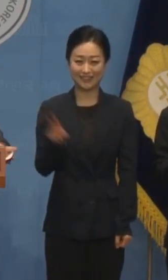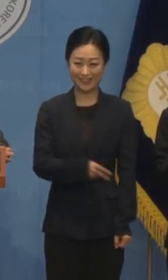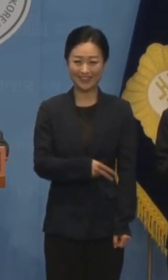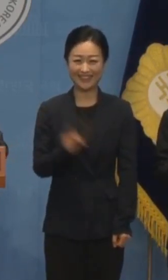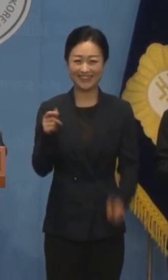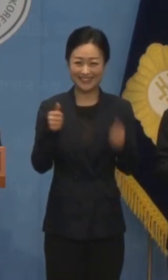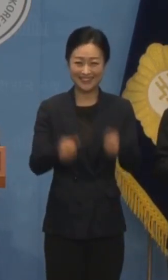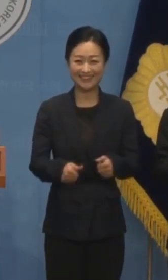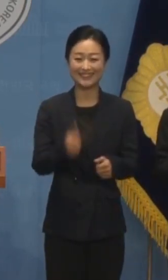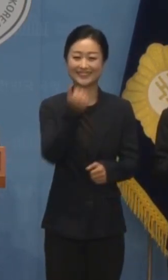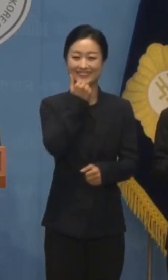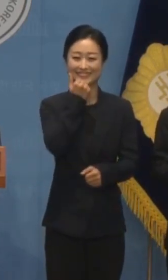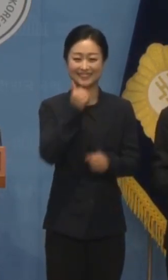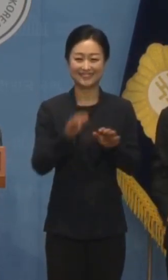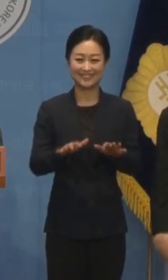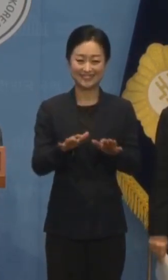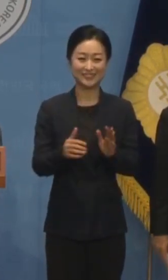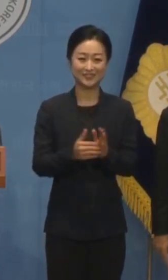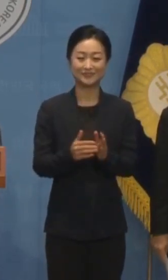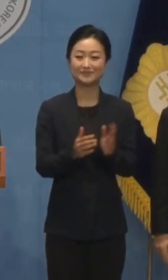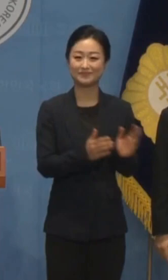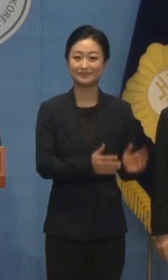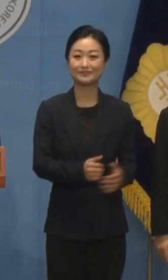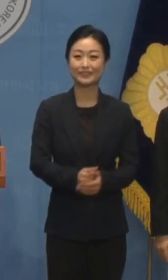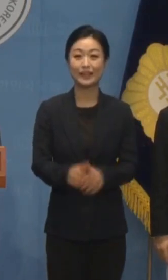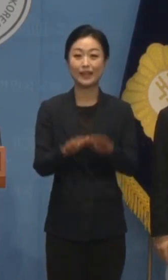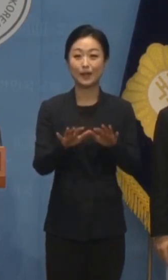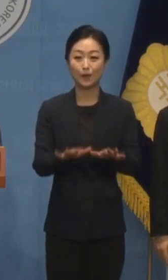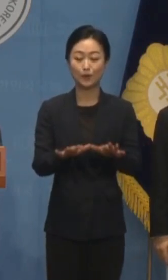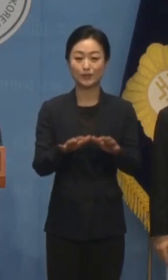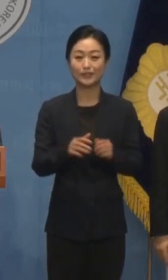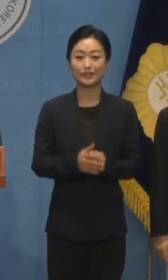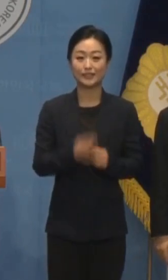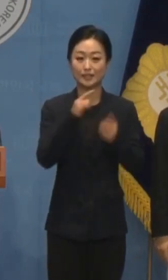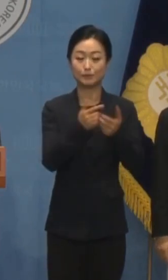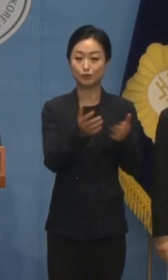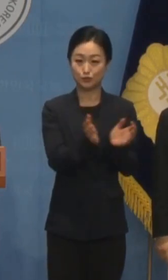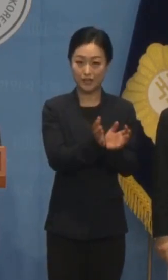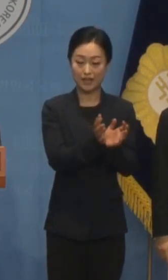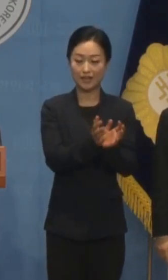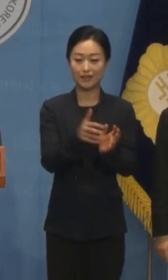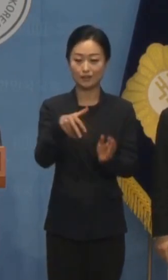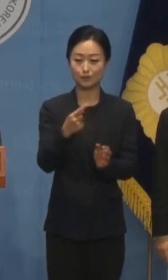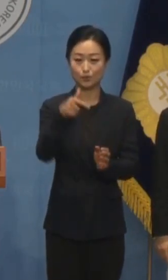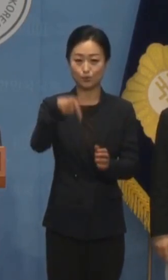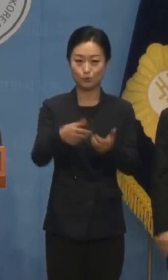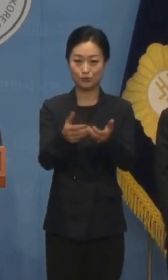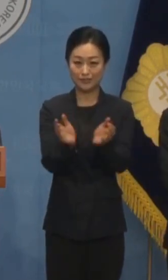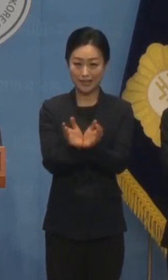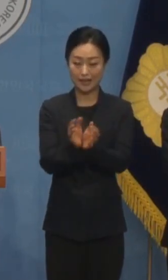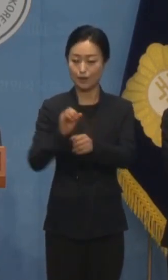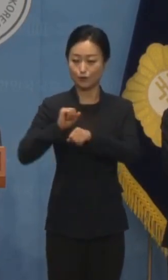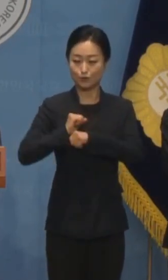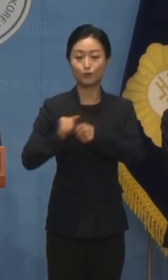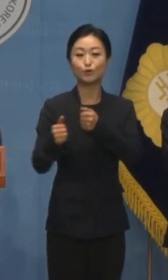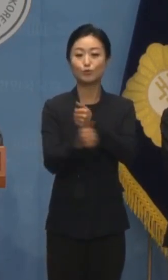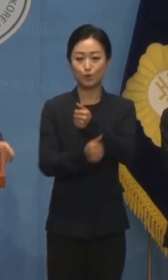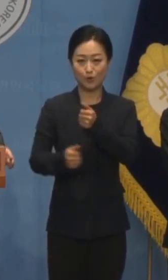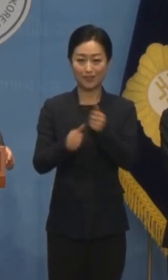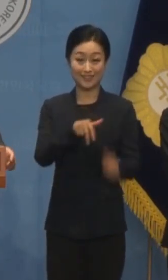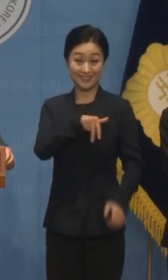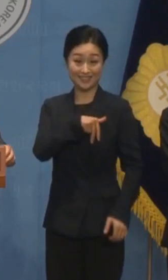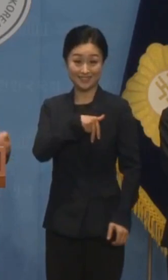네. 오늘은 더불어민주당 국방위와 조국혁신당 국방위 위원들이